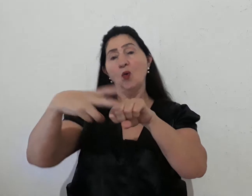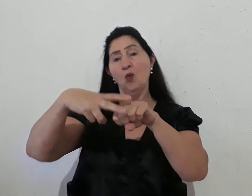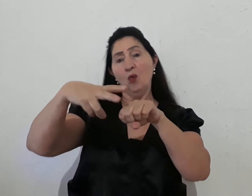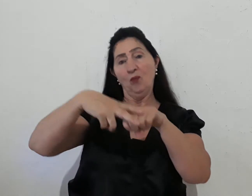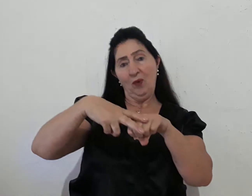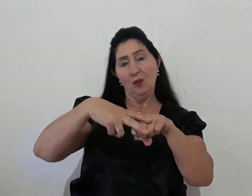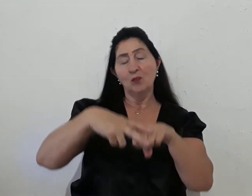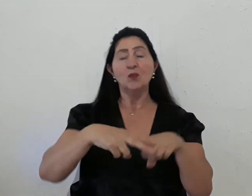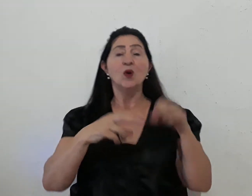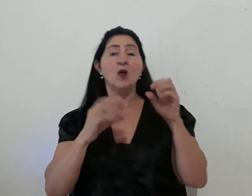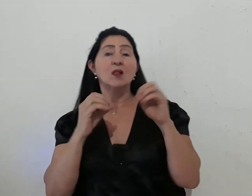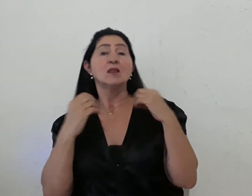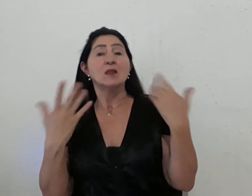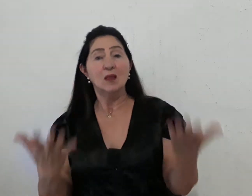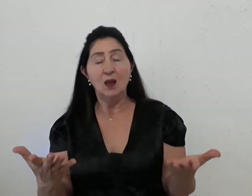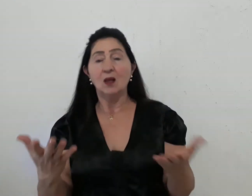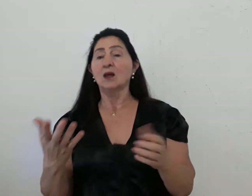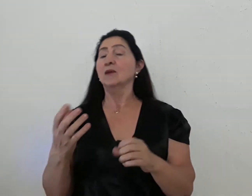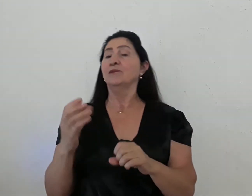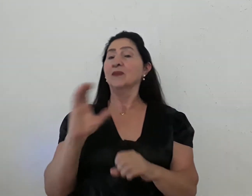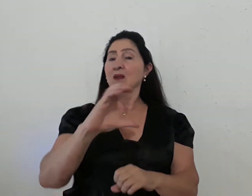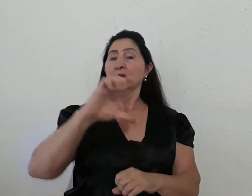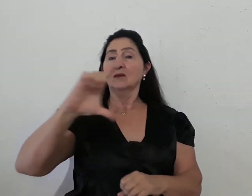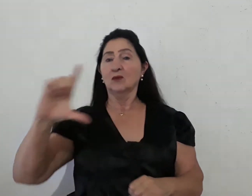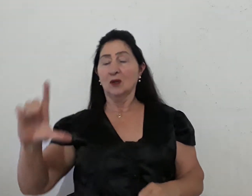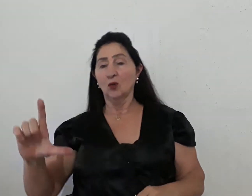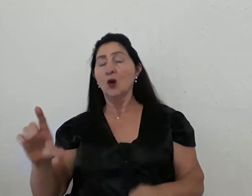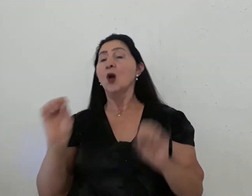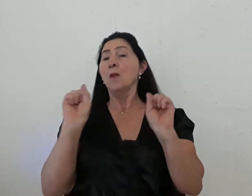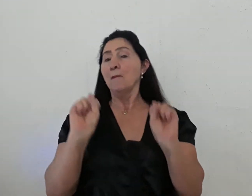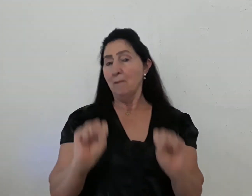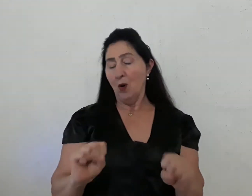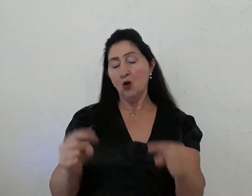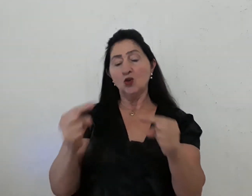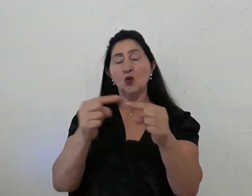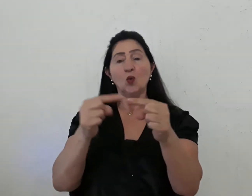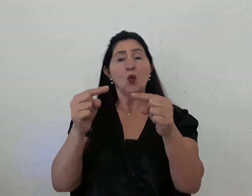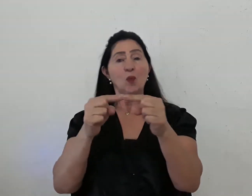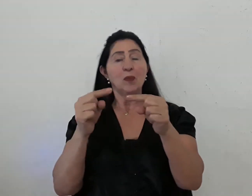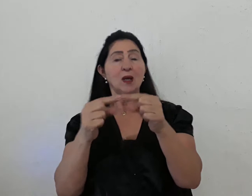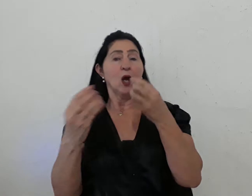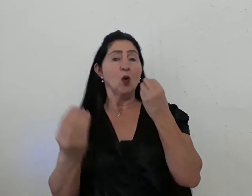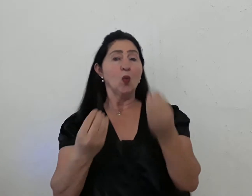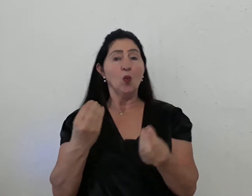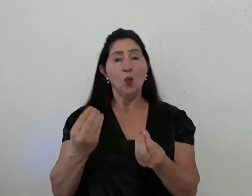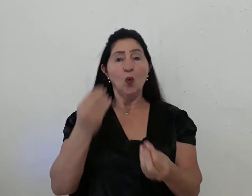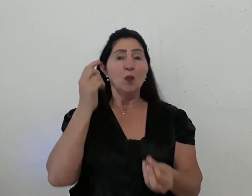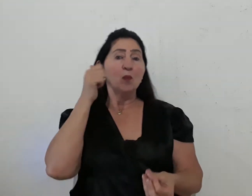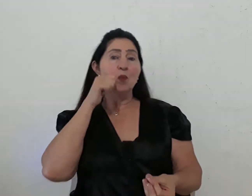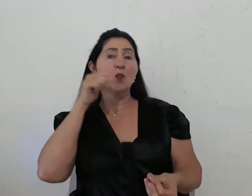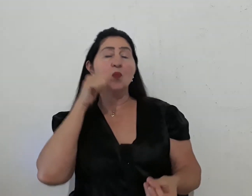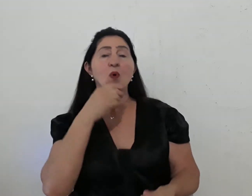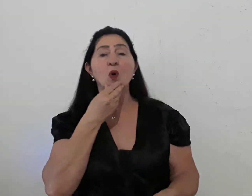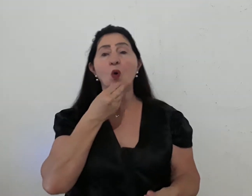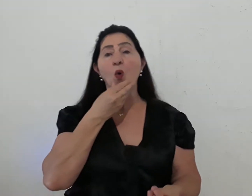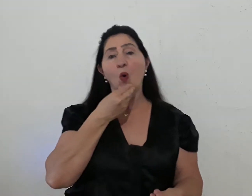classificadores na Libras são marcadores de concordância de gênero pessoa, animal e